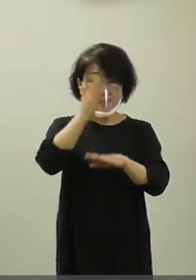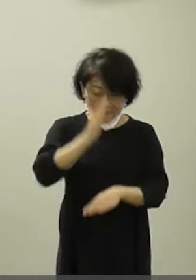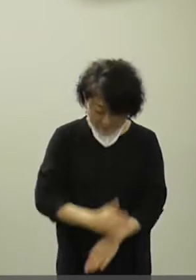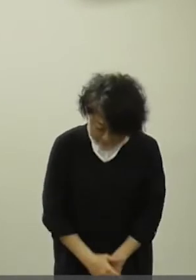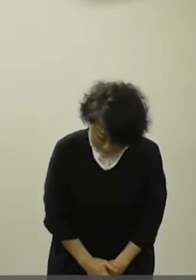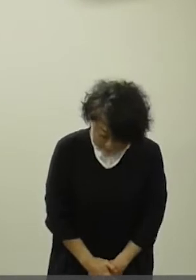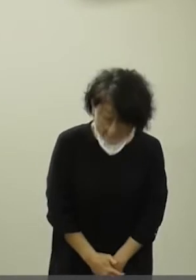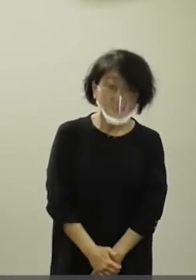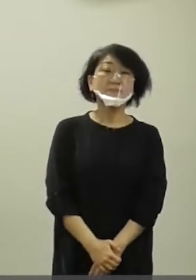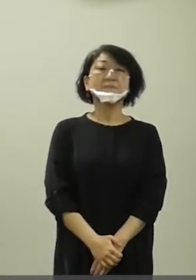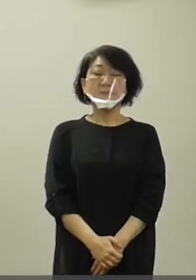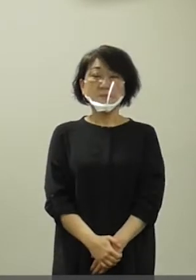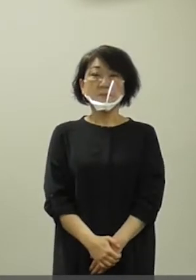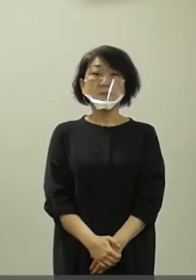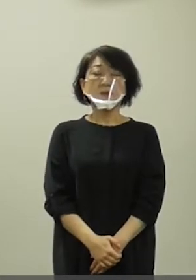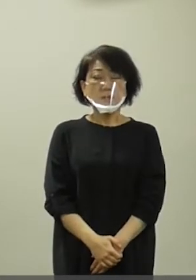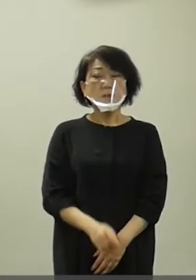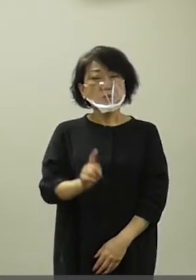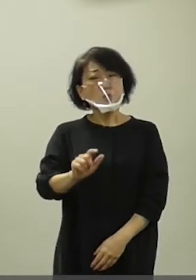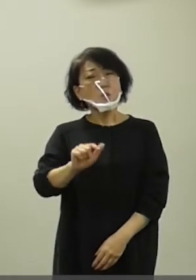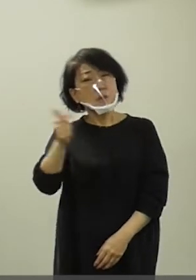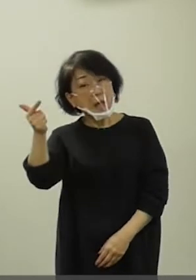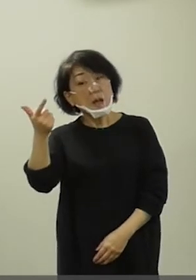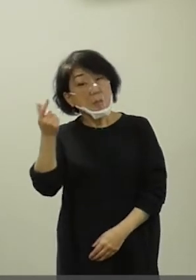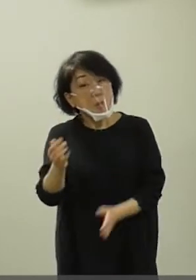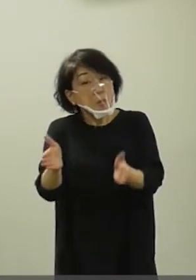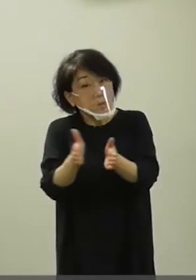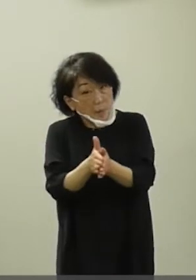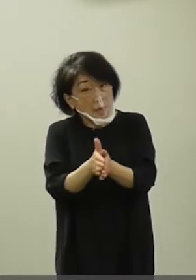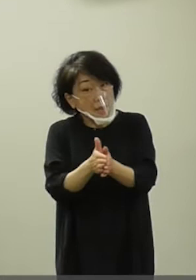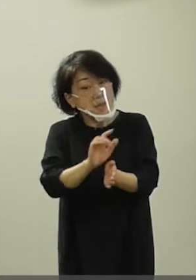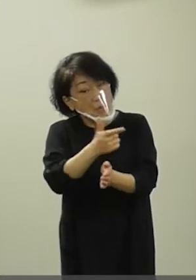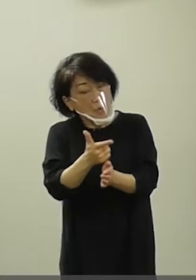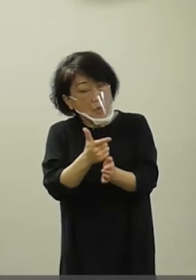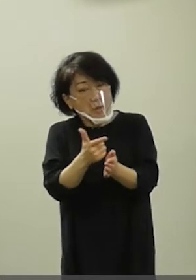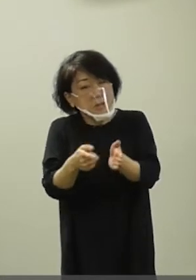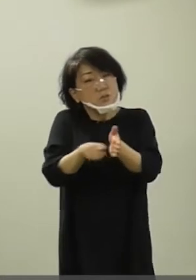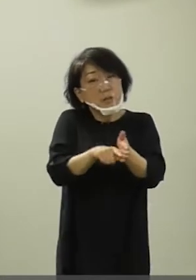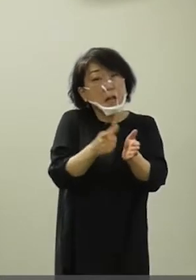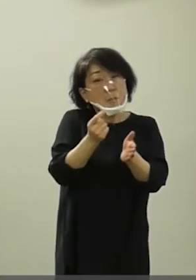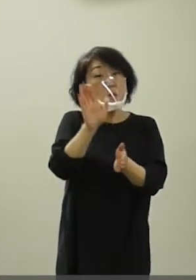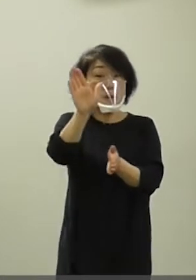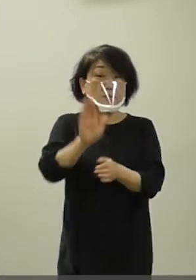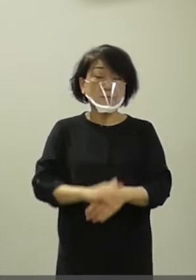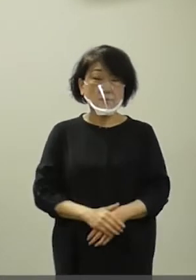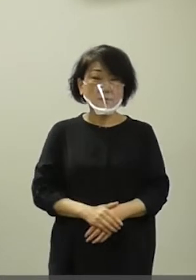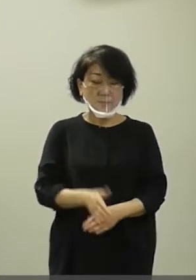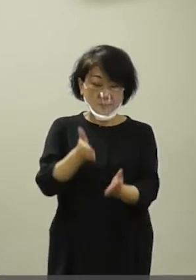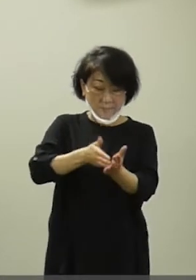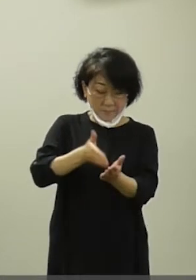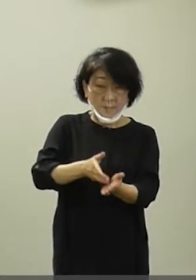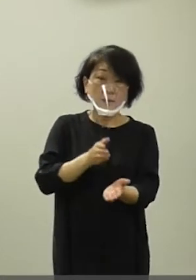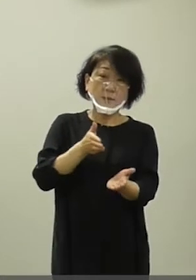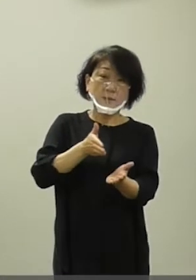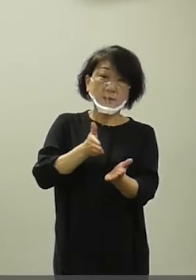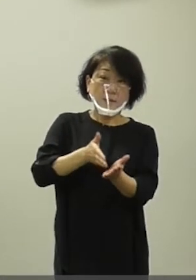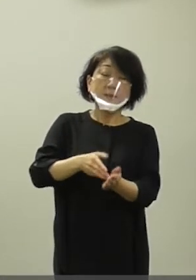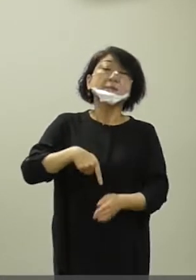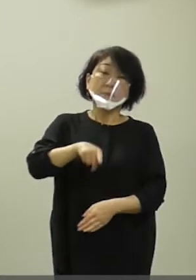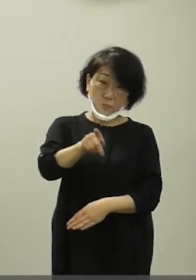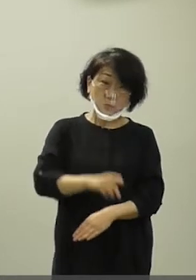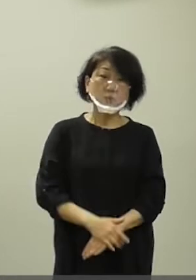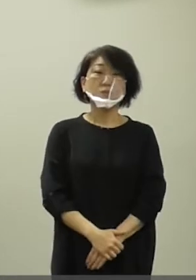ございませんその他を含めてこちらの西瓜の9割下で経営これは申し上げる